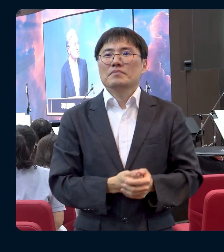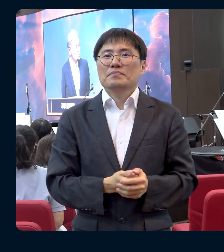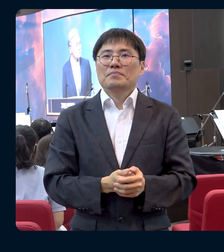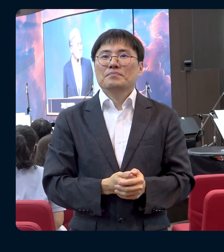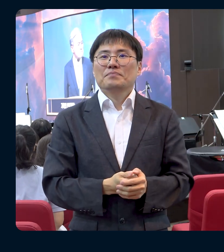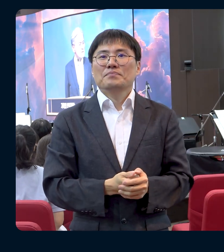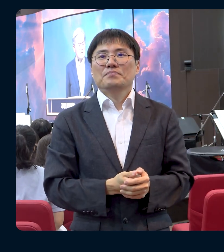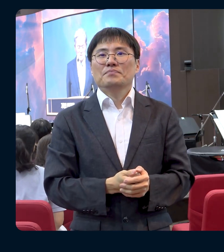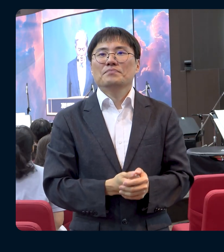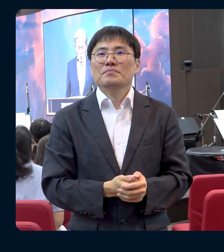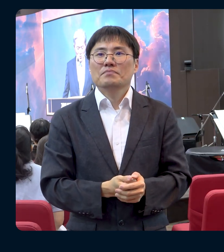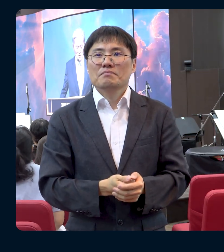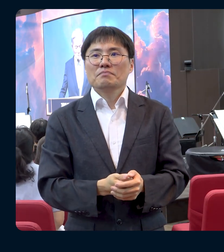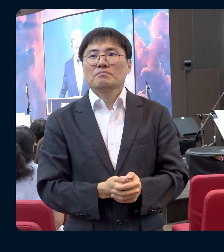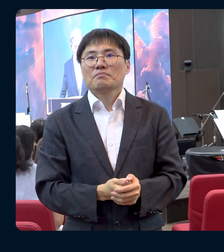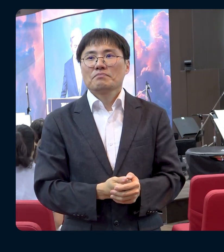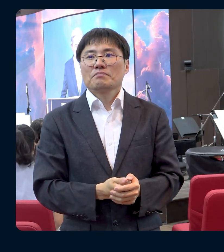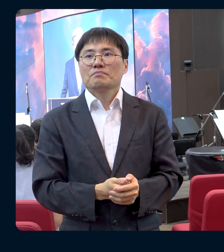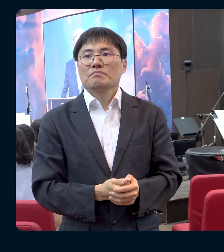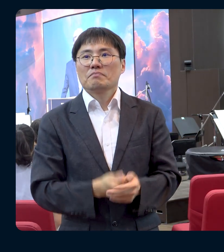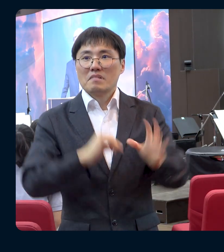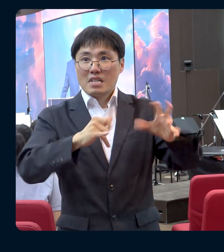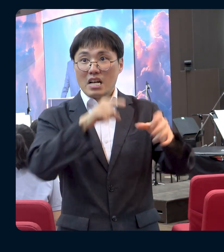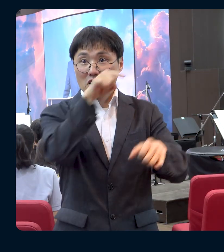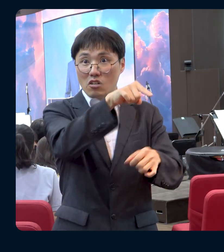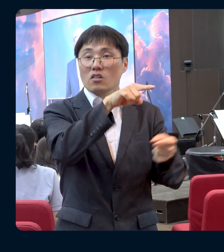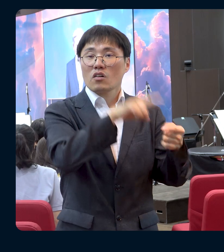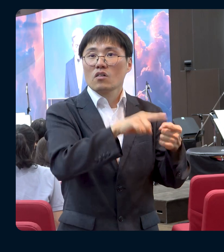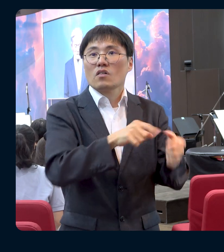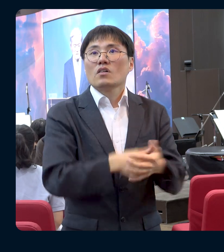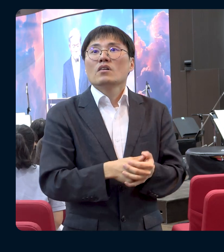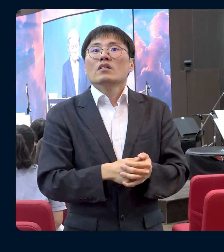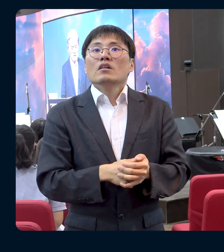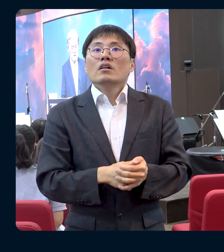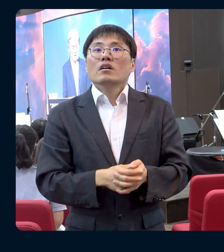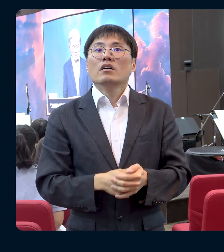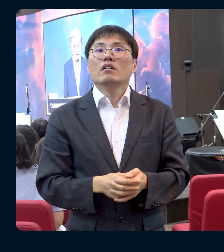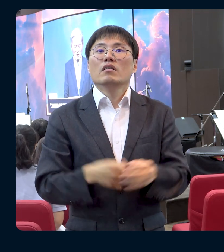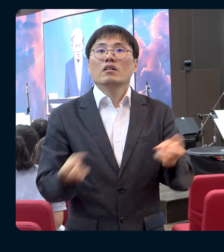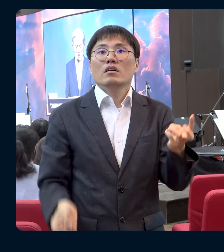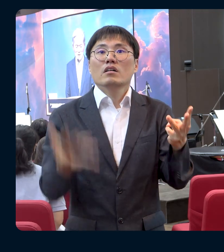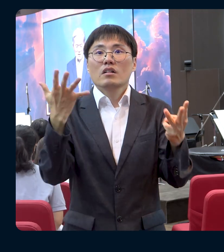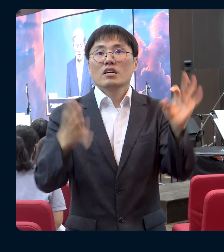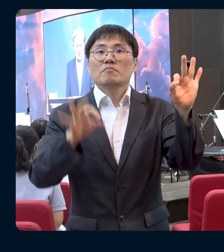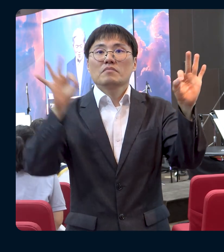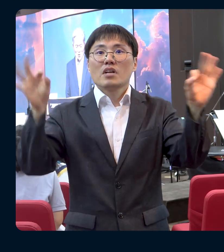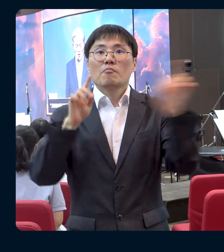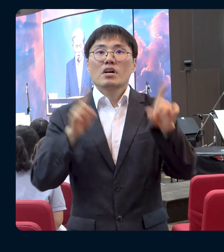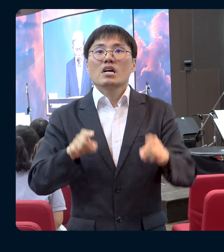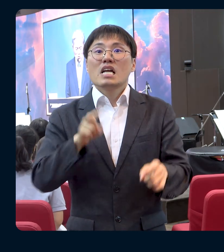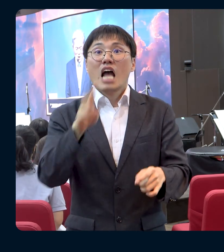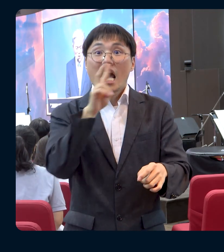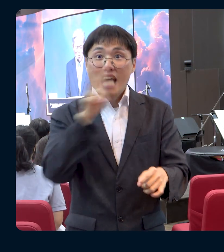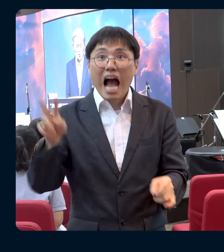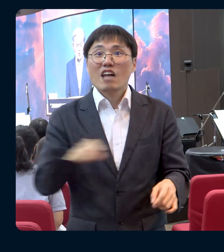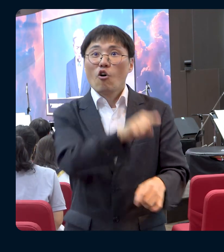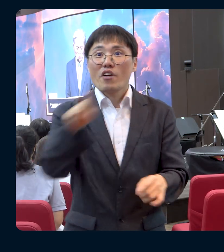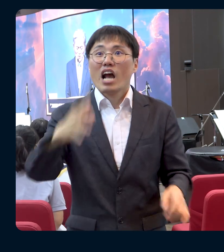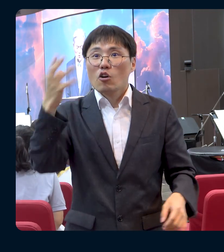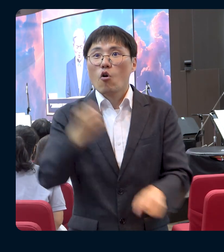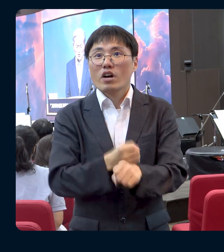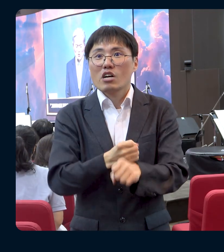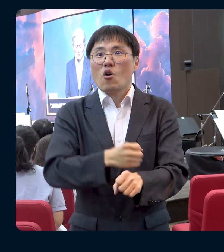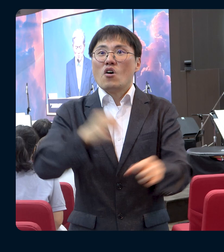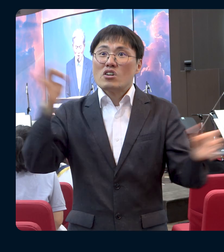예, 거룩의 반대말은 속됨, 세속적인 것. 레위기 10장 10절 말씀, 그리하여야 너희가